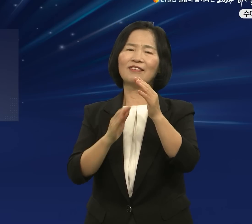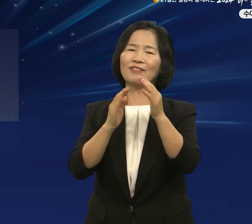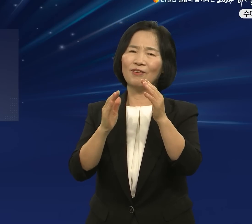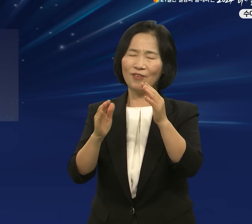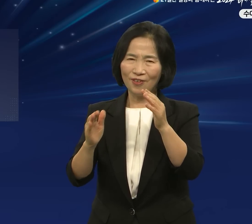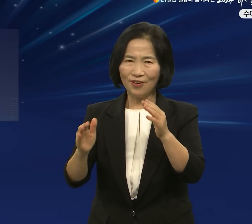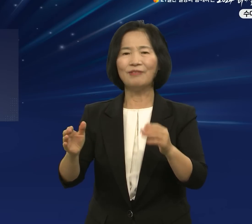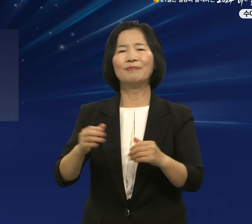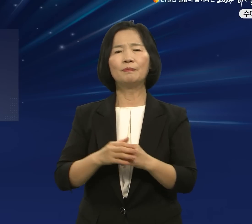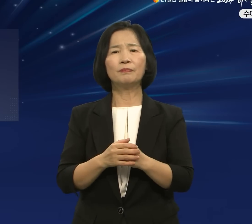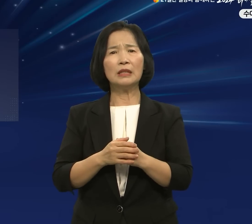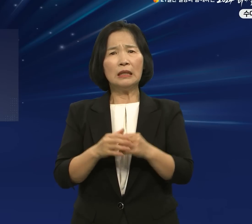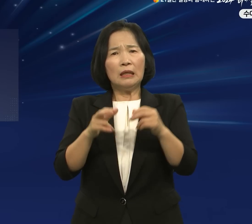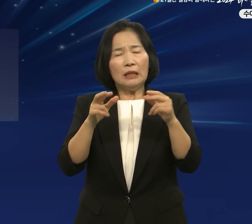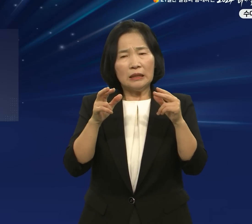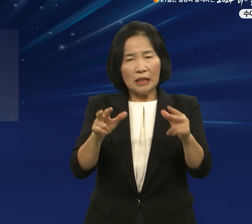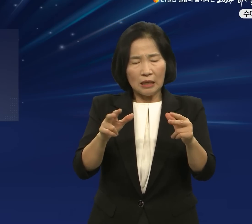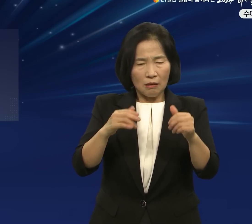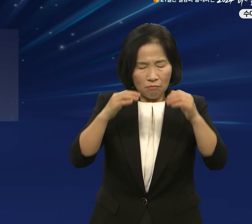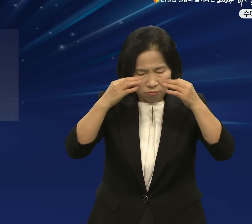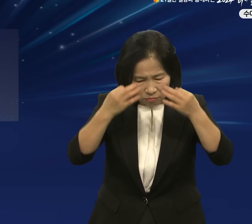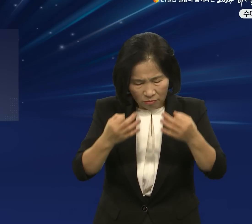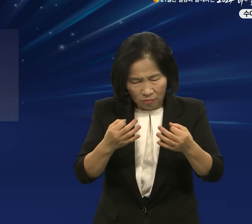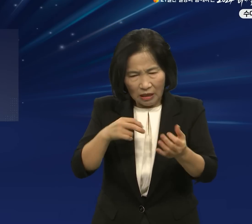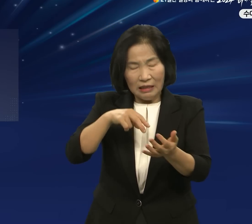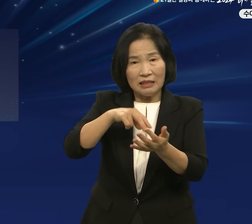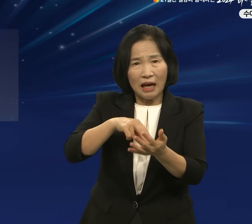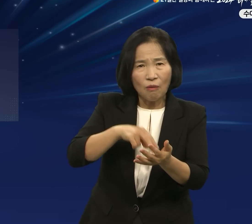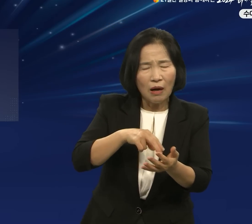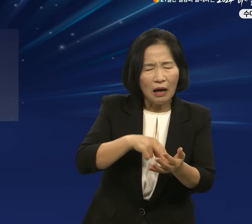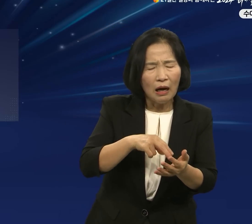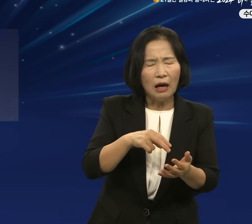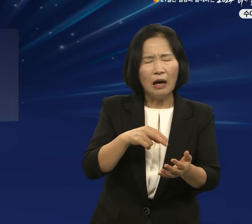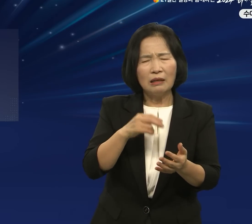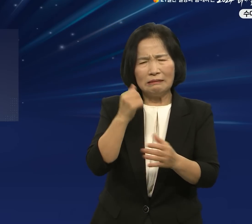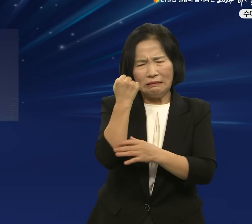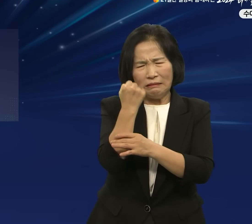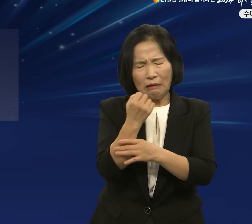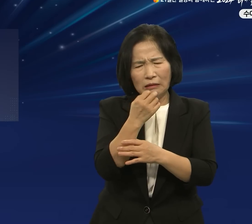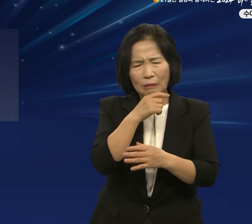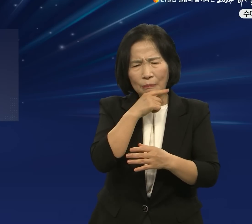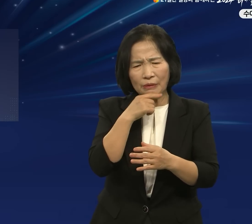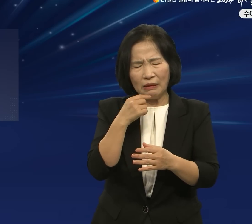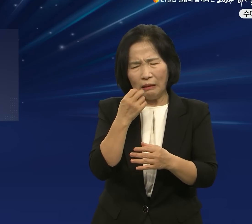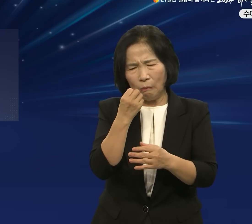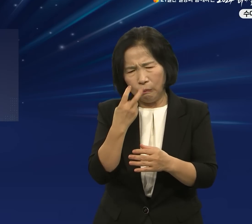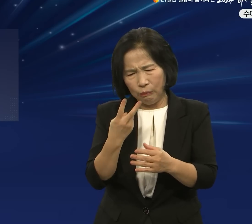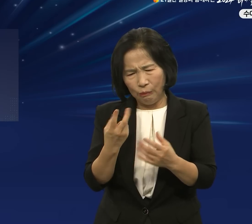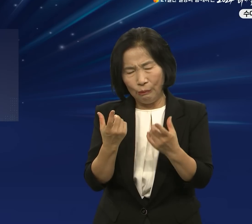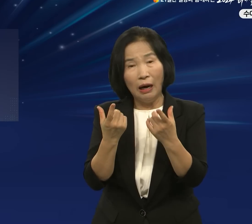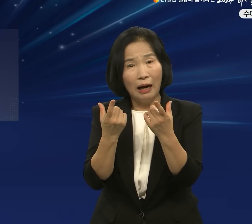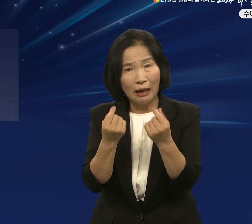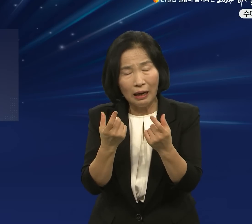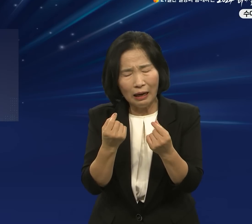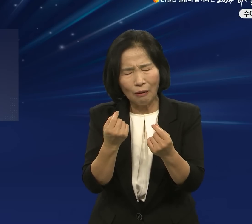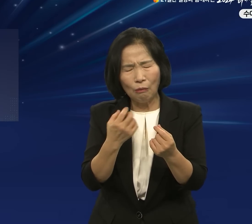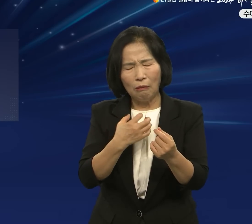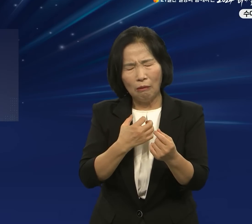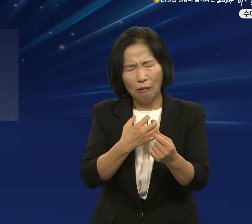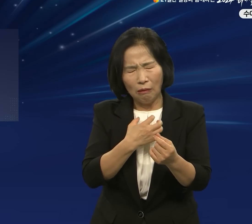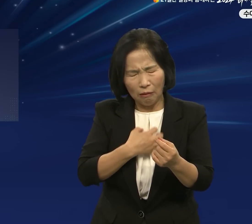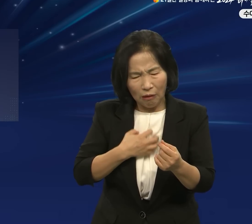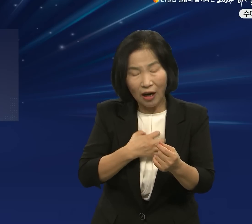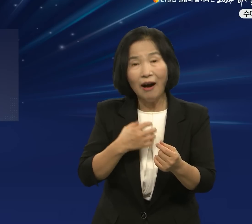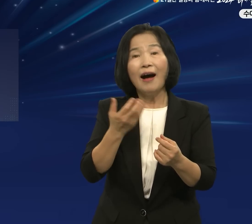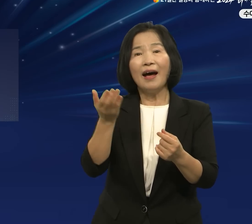싫고 어쩌면은 썩은 피냄새가 나는 것 같아도 하나님이 빚어가심으로